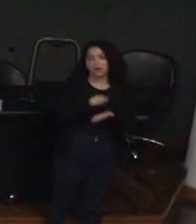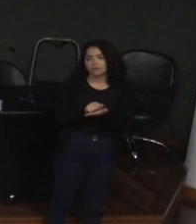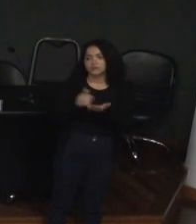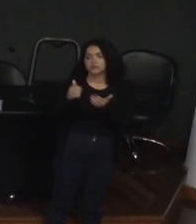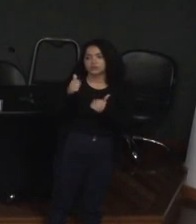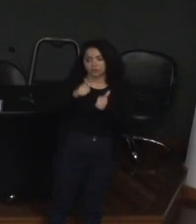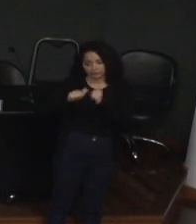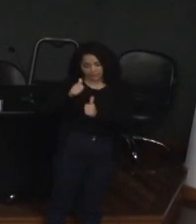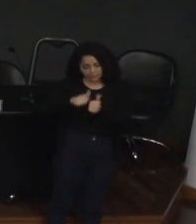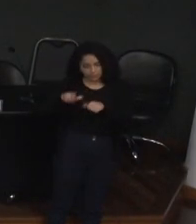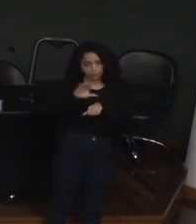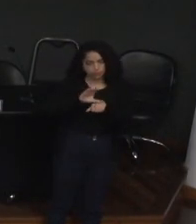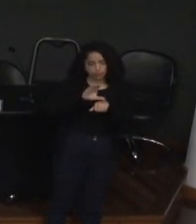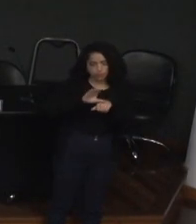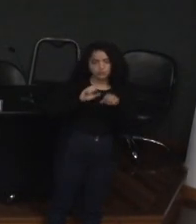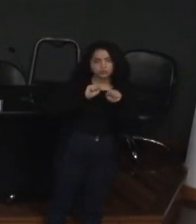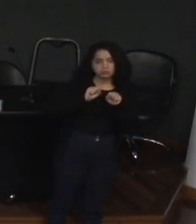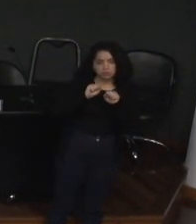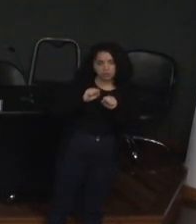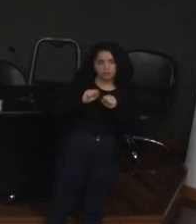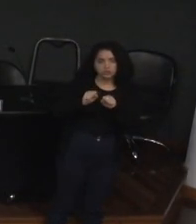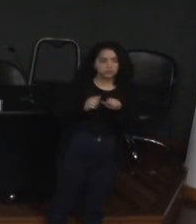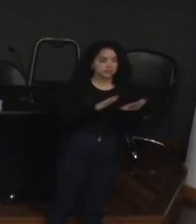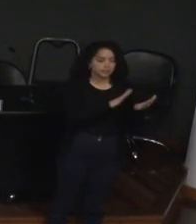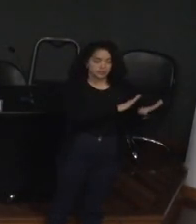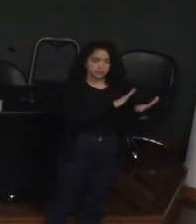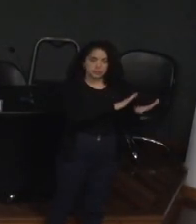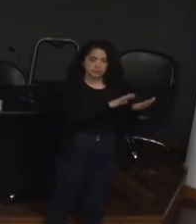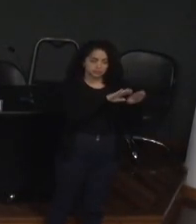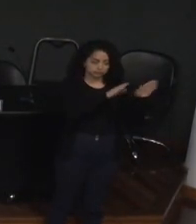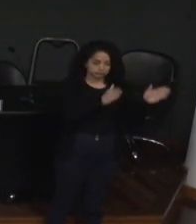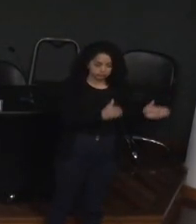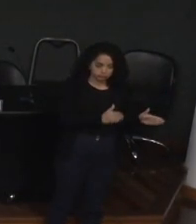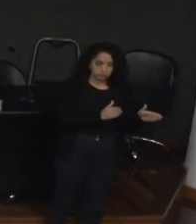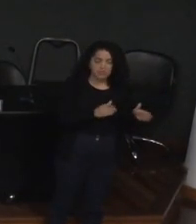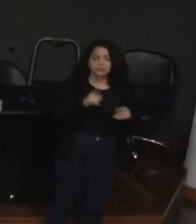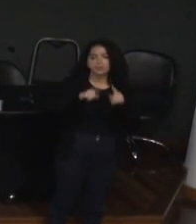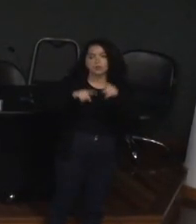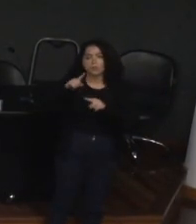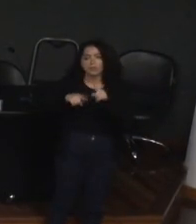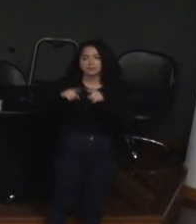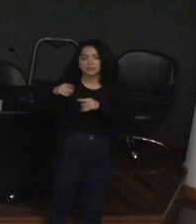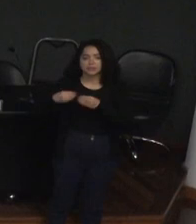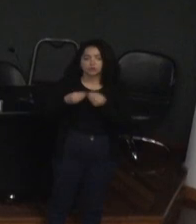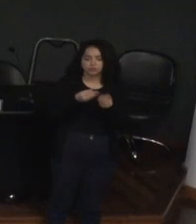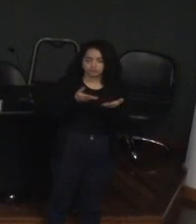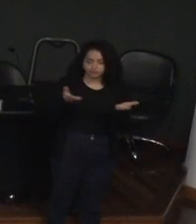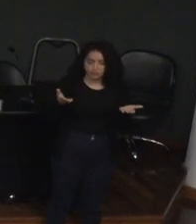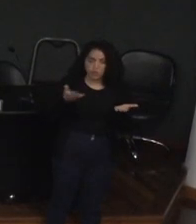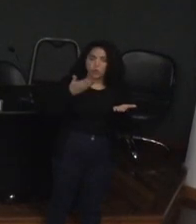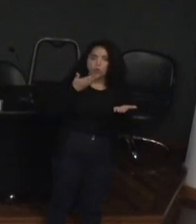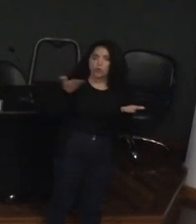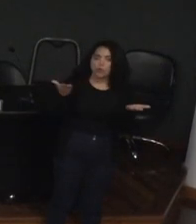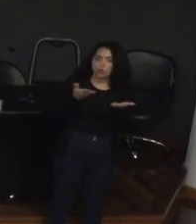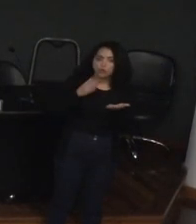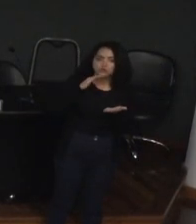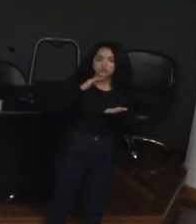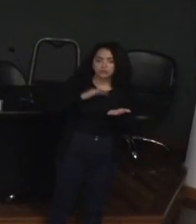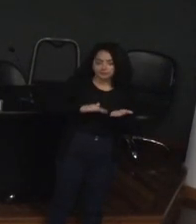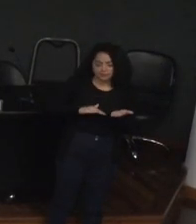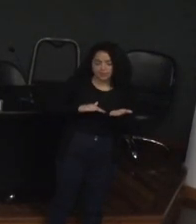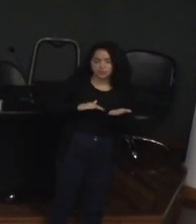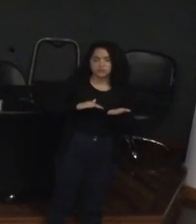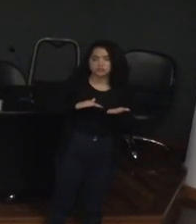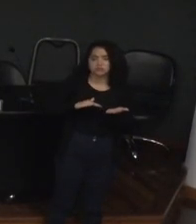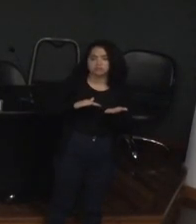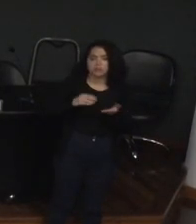avaliação do curso, por gentileza, deixe na saída. E sobre o material disponibilizado pelo professor, ainda hoje à tarde nós deveremos fazer